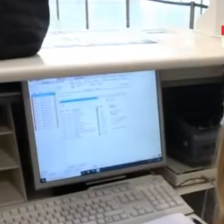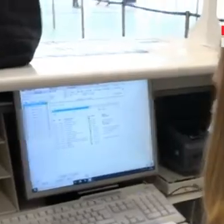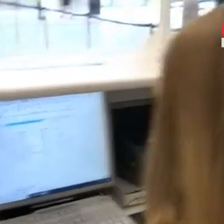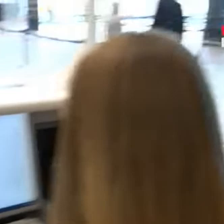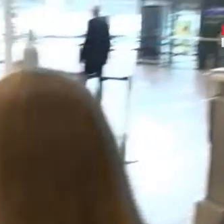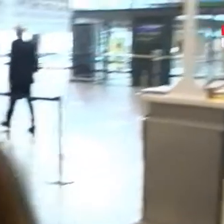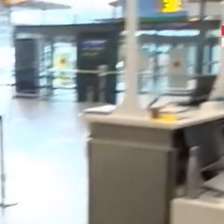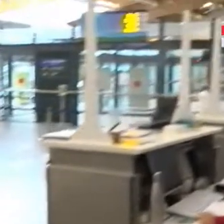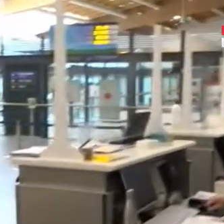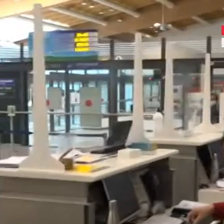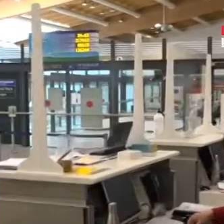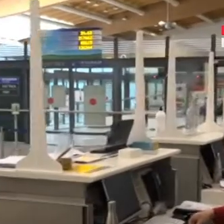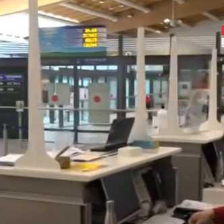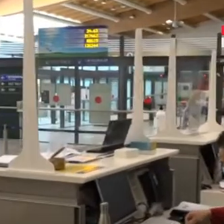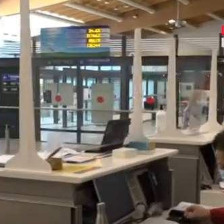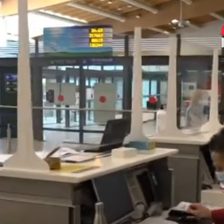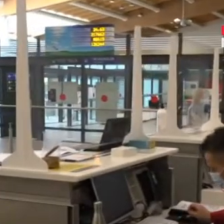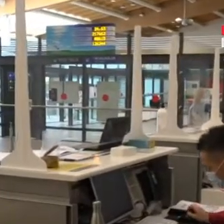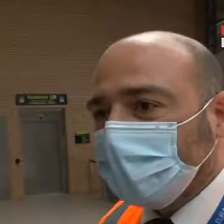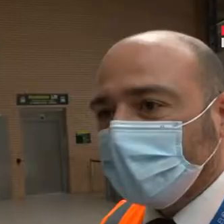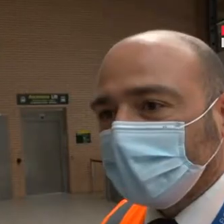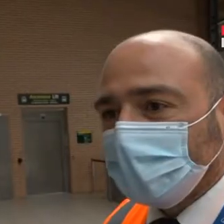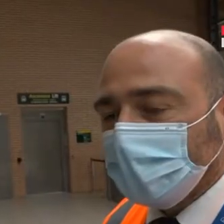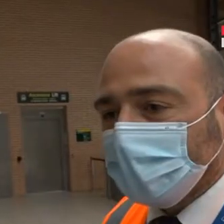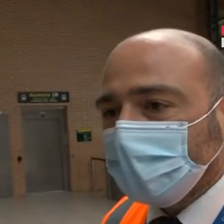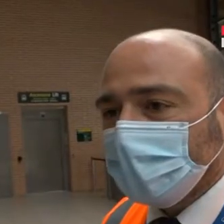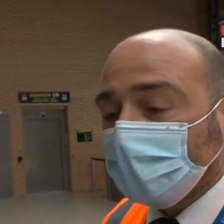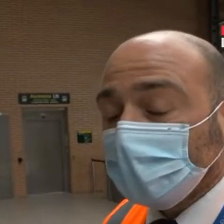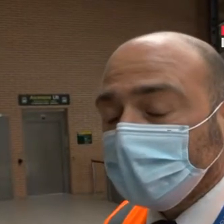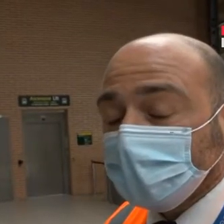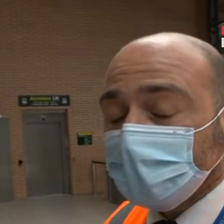tema prevenzione e contagio. Non sappiamo quali saranno,